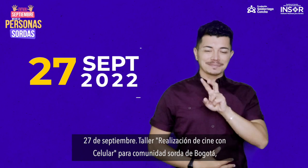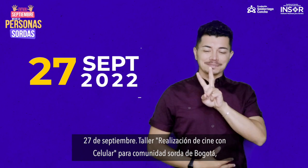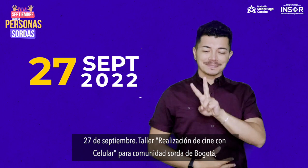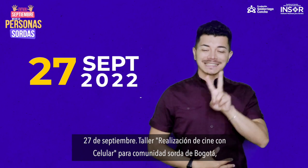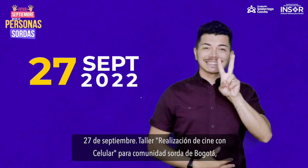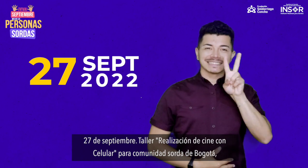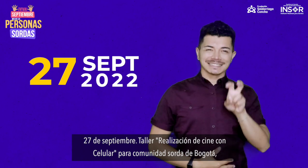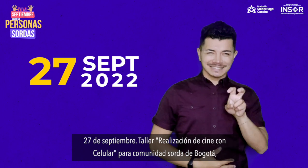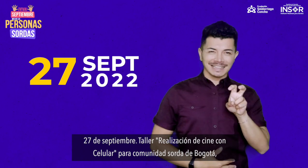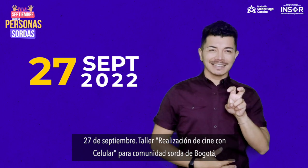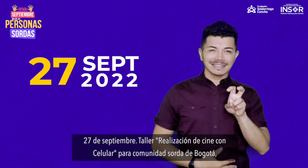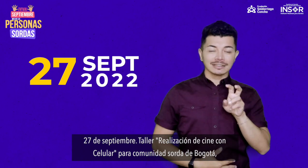...27 de septiembre...